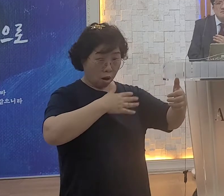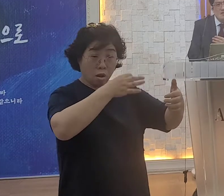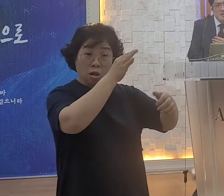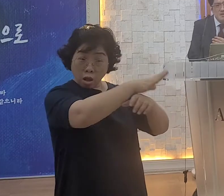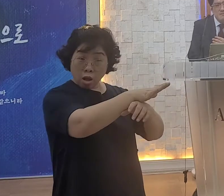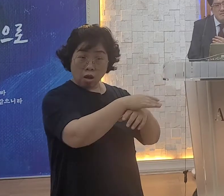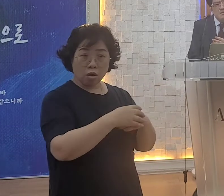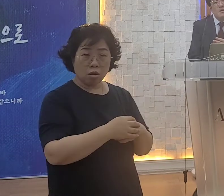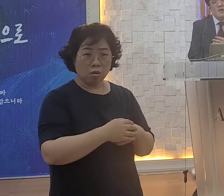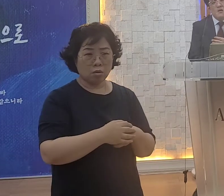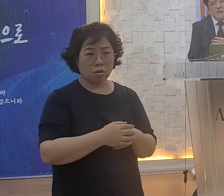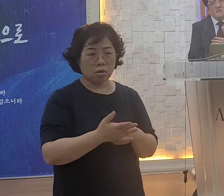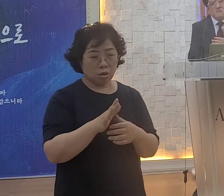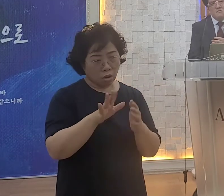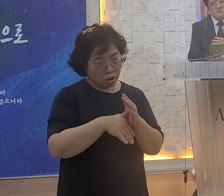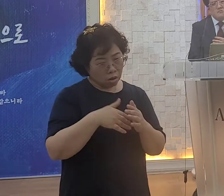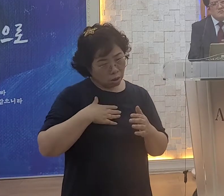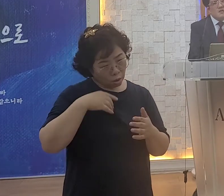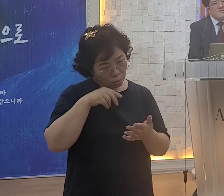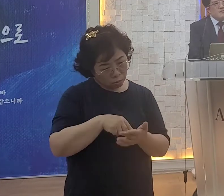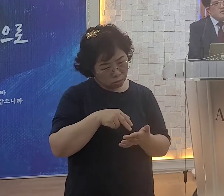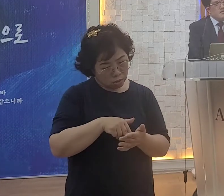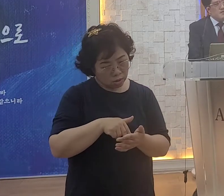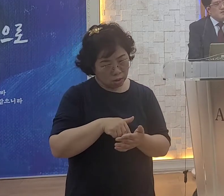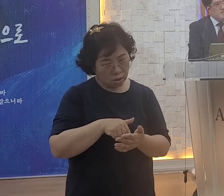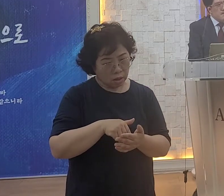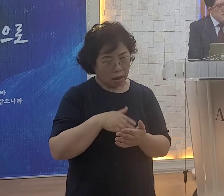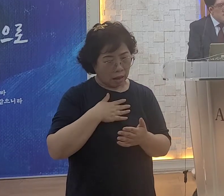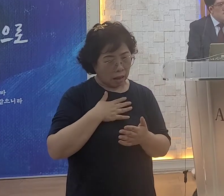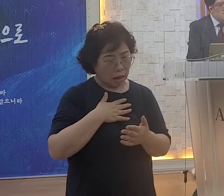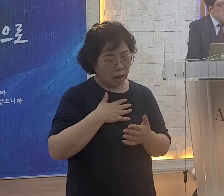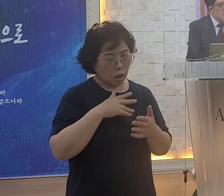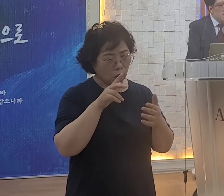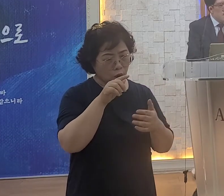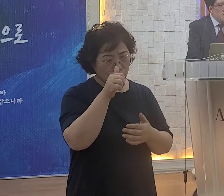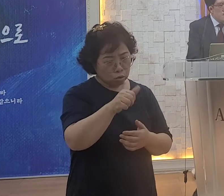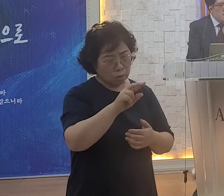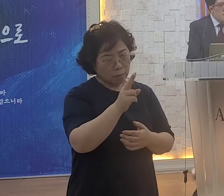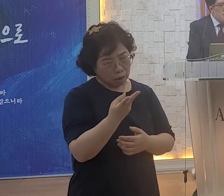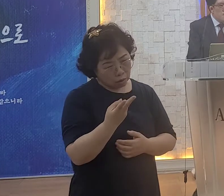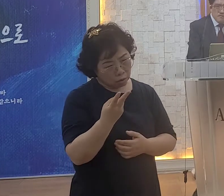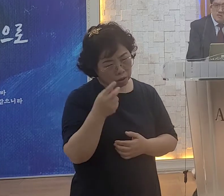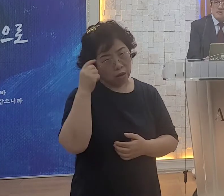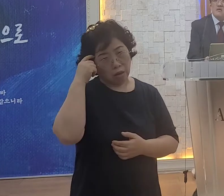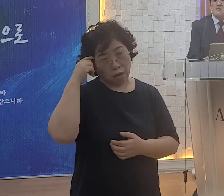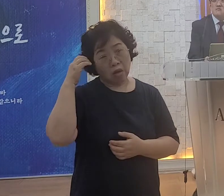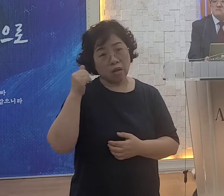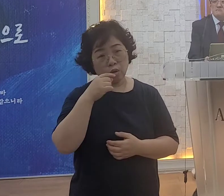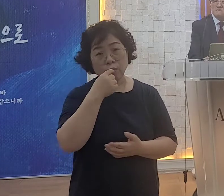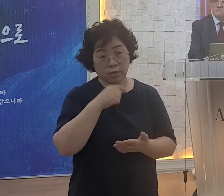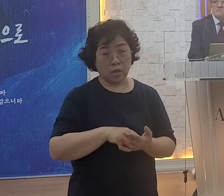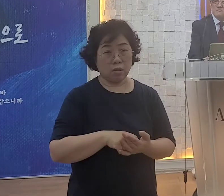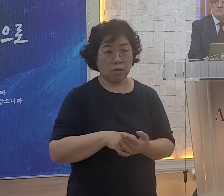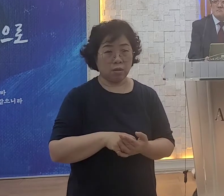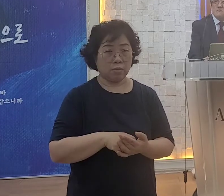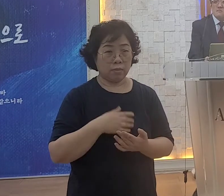그래서 저는 어떻게 생각해요? 나는 또 저 사람한테 팔려가는구나. 그렇게 생각했어요.